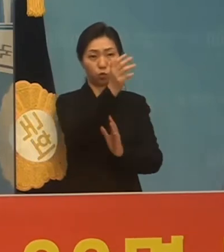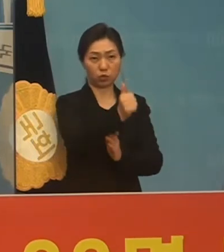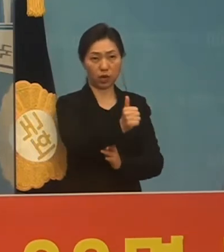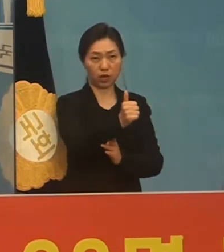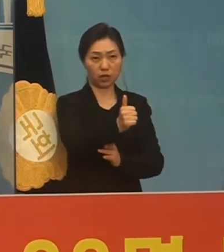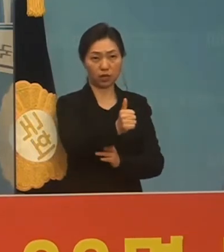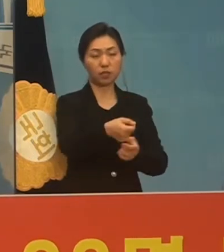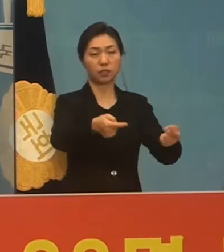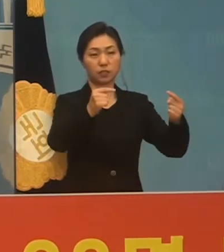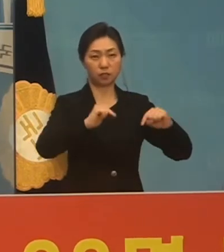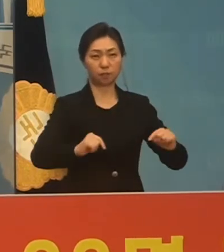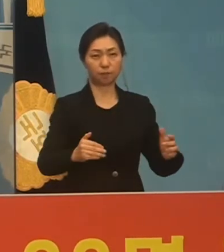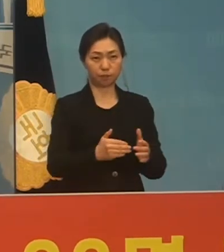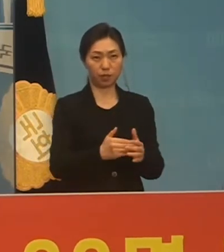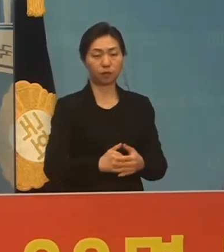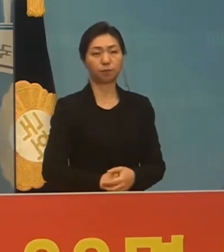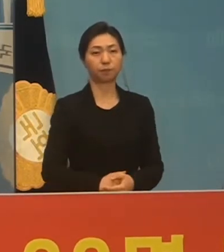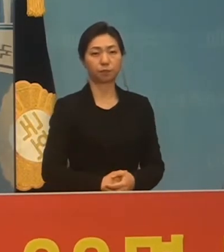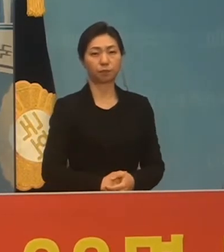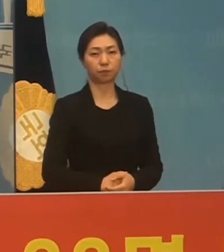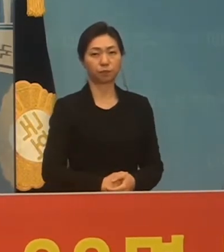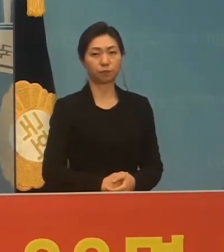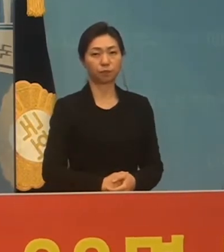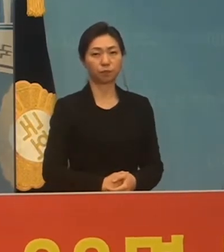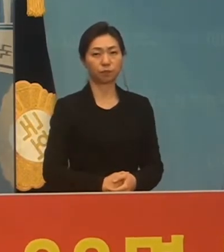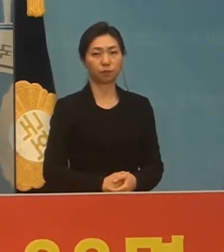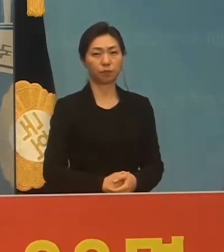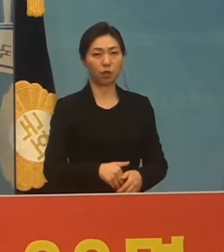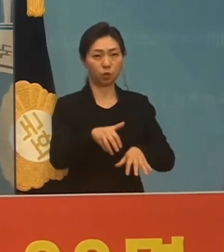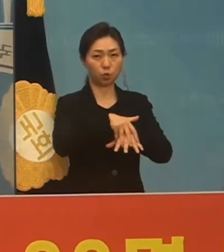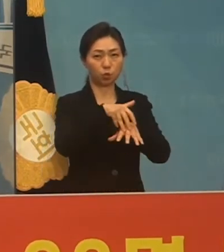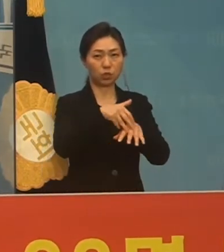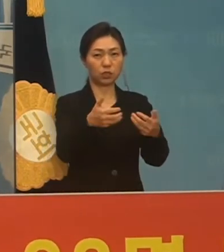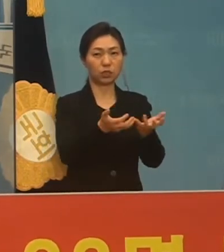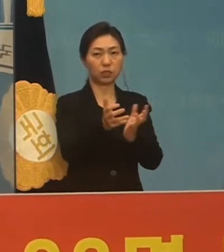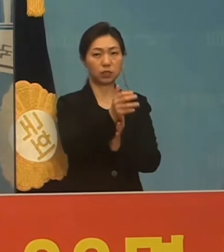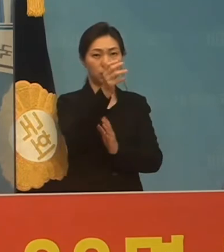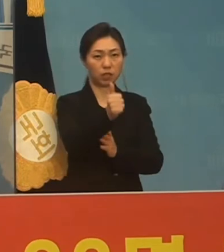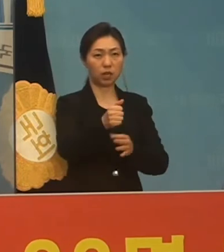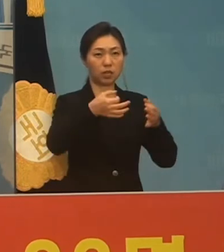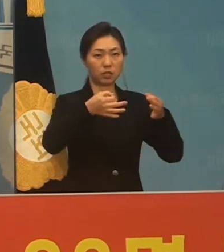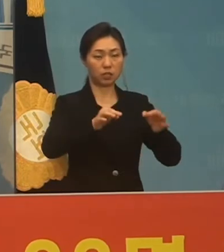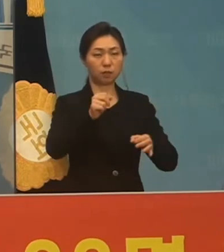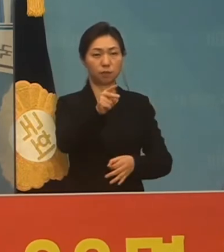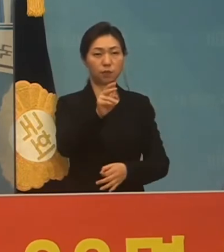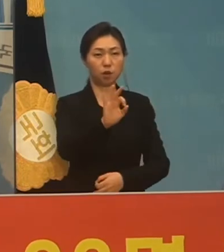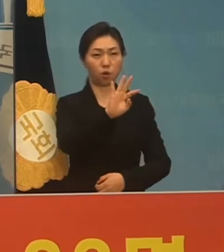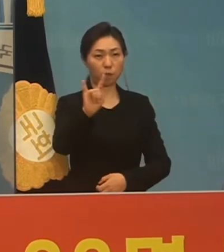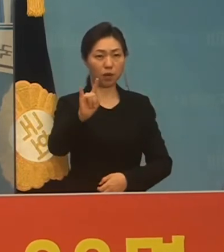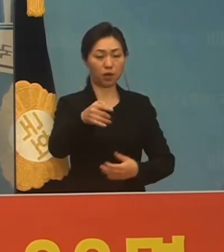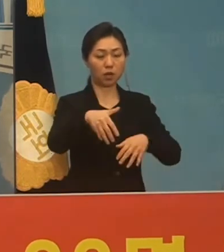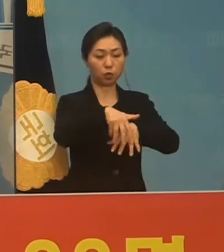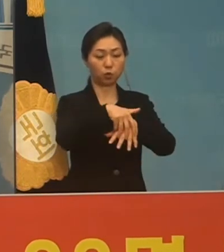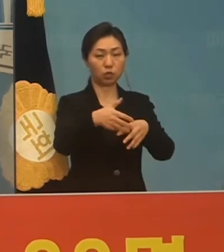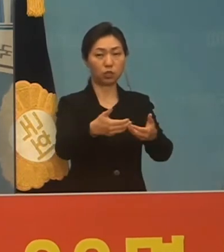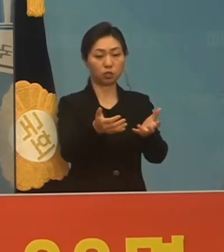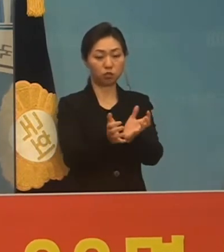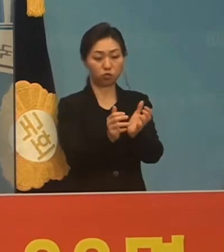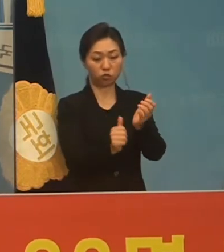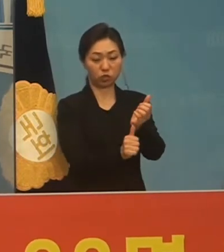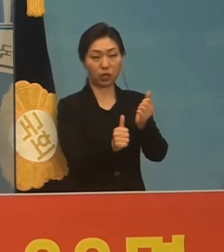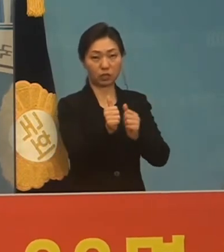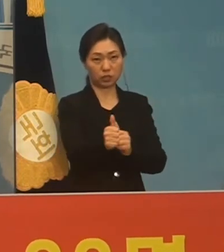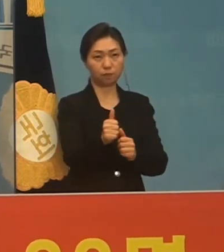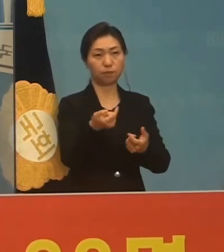부장님 참석하셨고요. 곽강현 조직실장님, 김영배 조직국장님 참석하셨습니다.